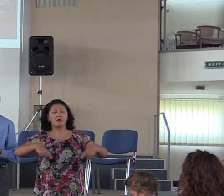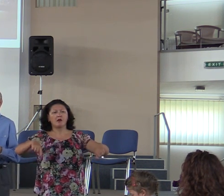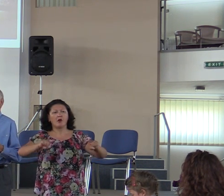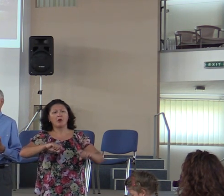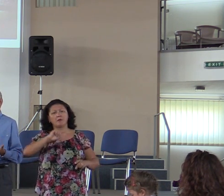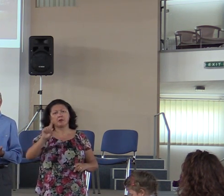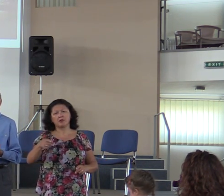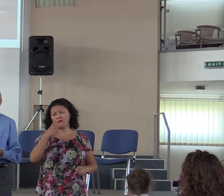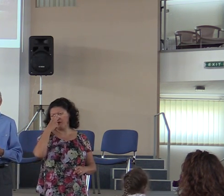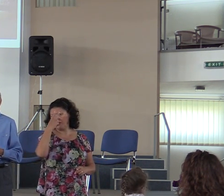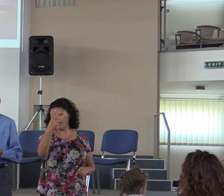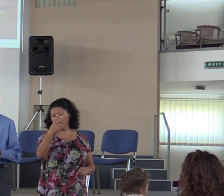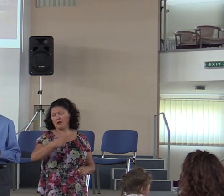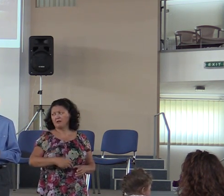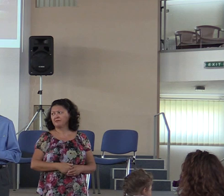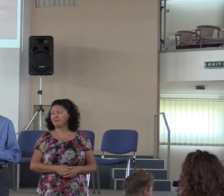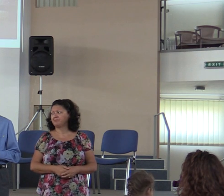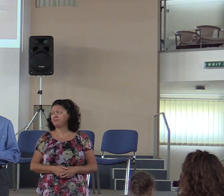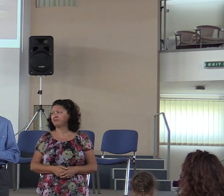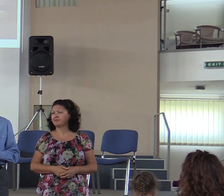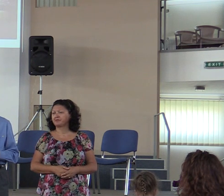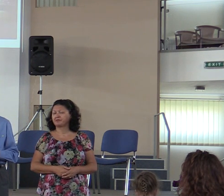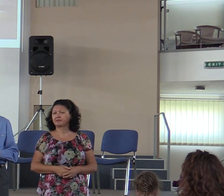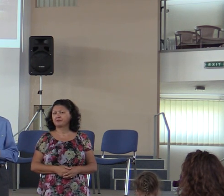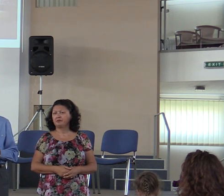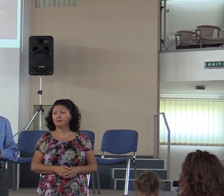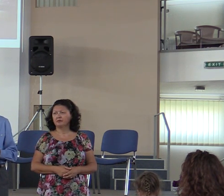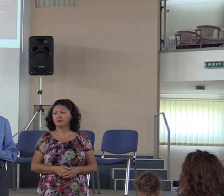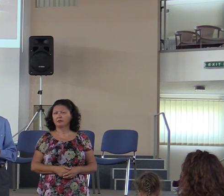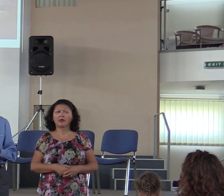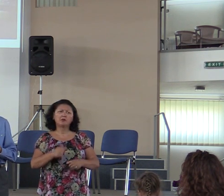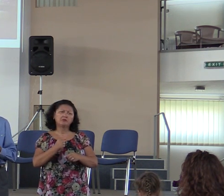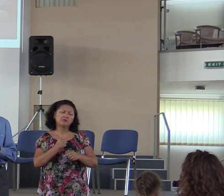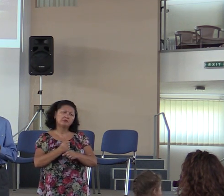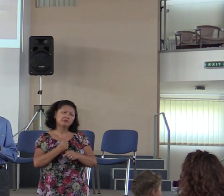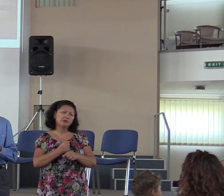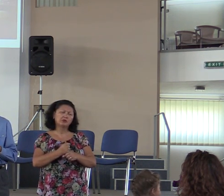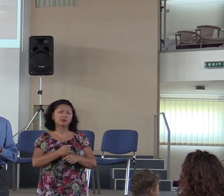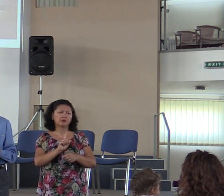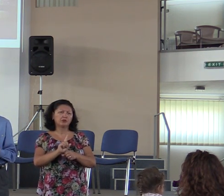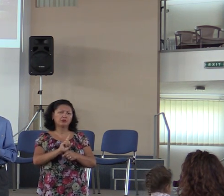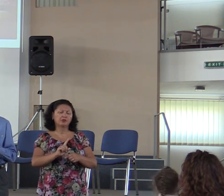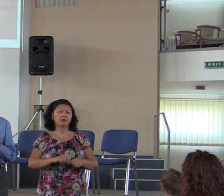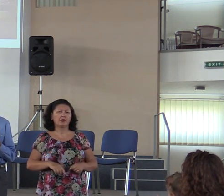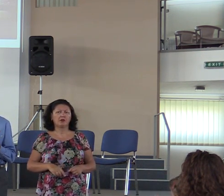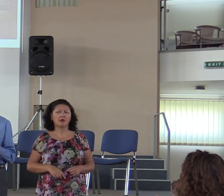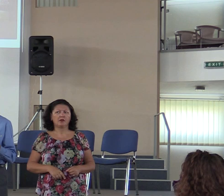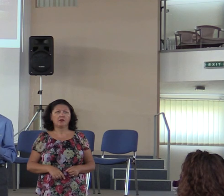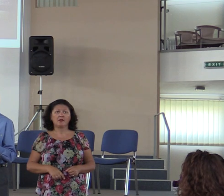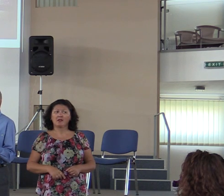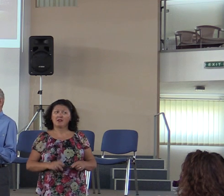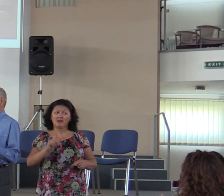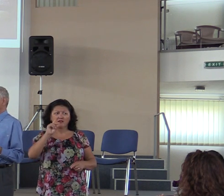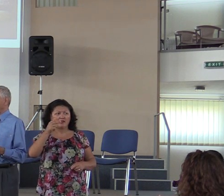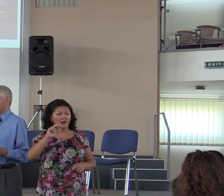vedea efecte având loc, dar niciodată nu suntem în stare să vedem pe